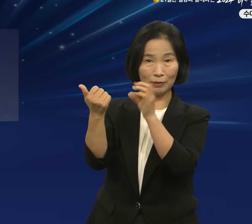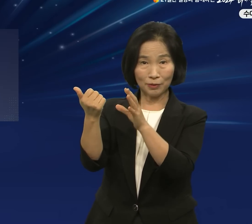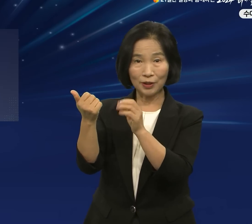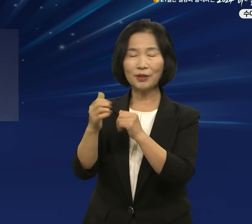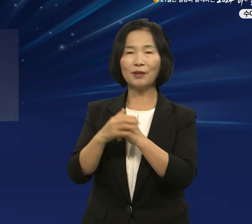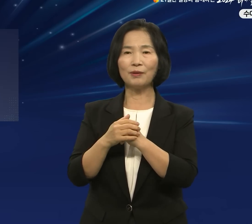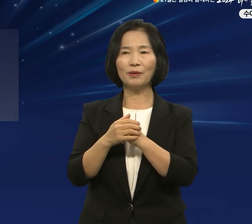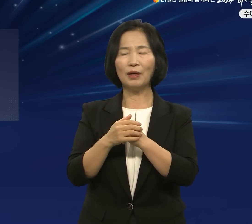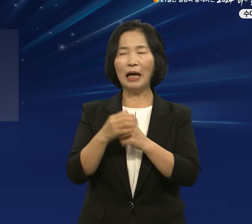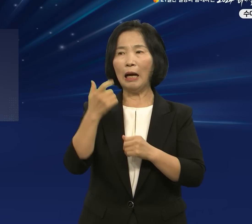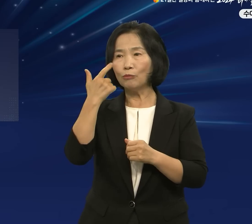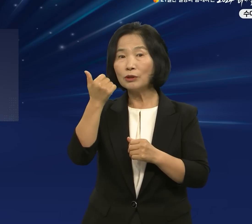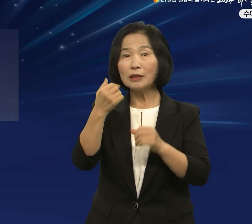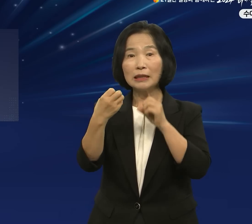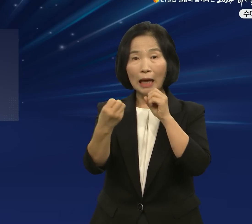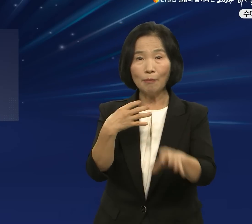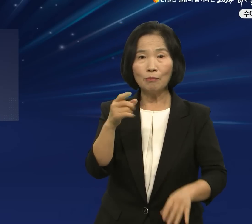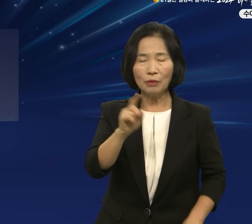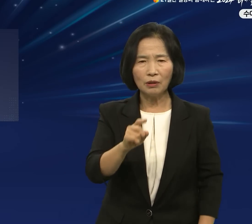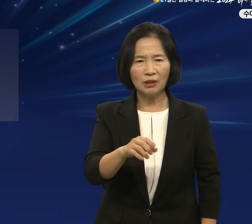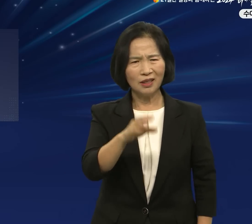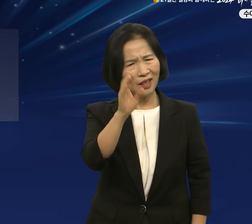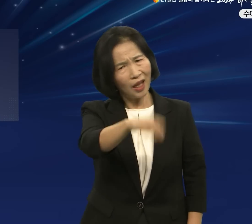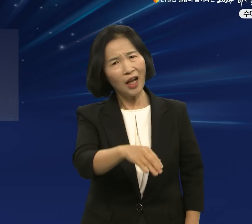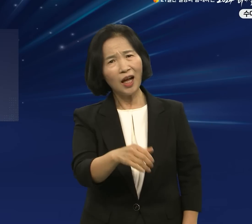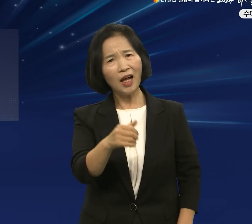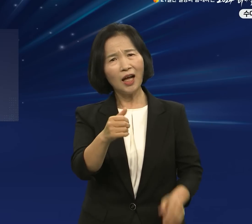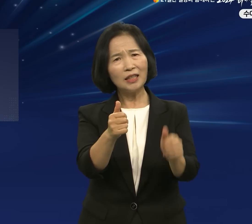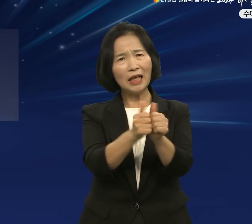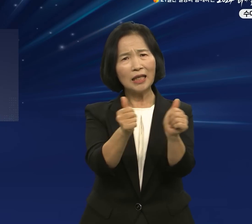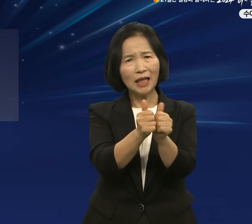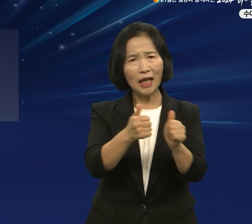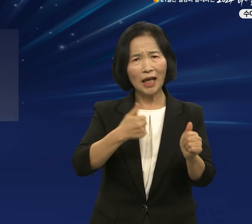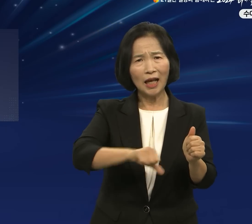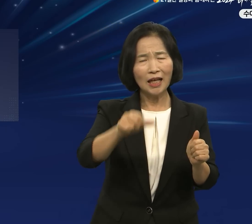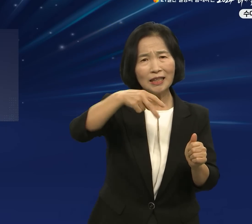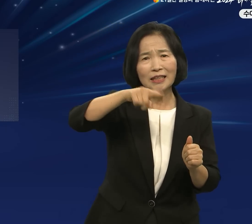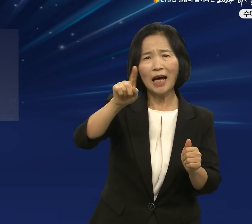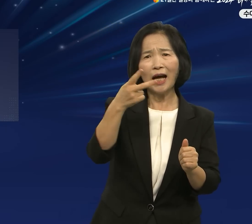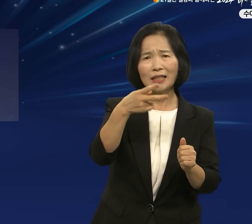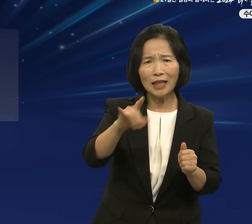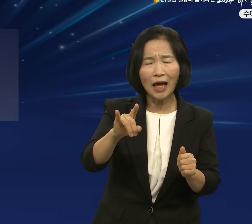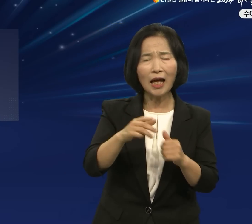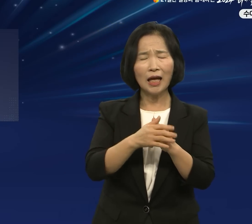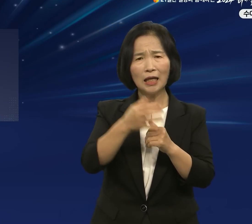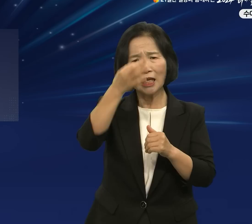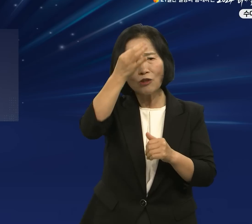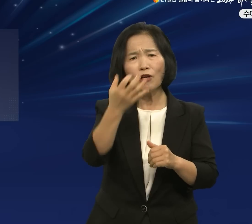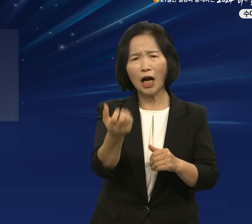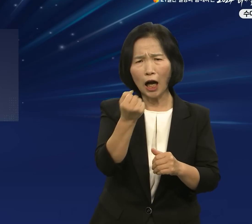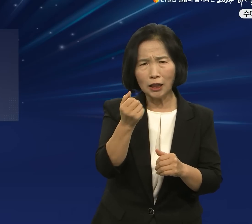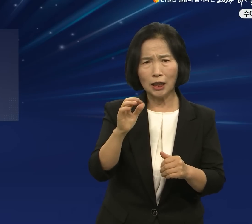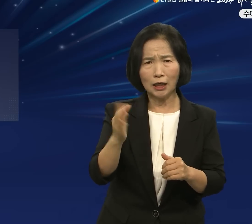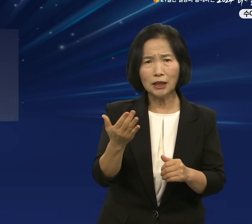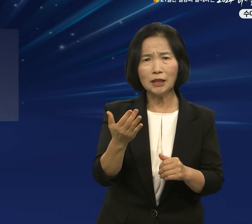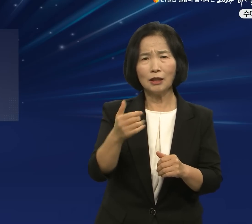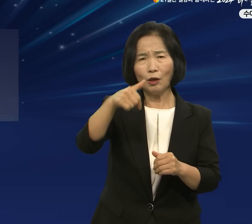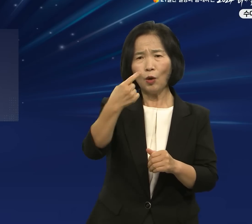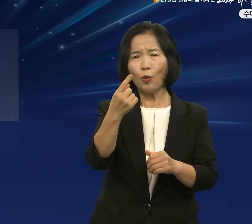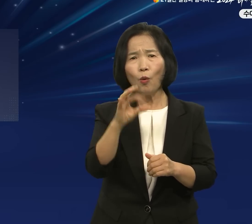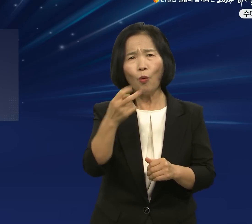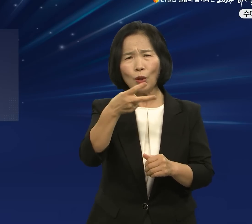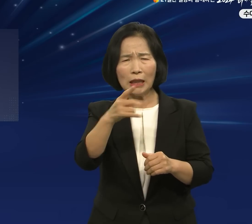아버지가 사내 자식이 기술 배워야지, 공대 가야지, 그래야지 먹고 살지, 무슨 소리